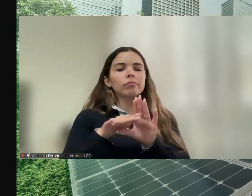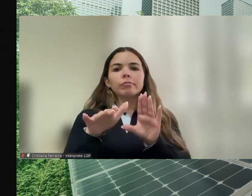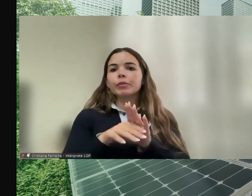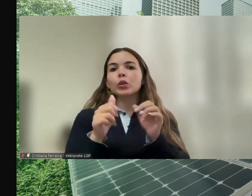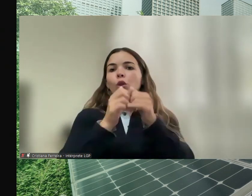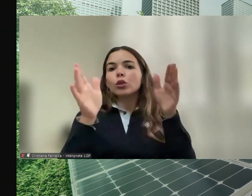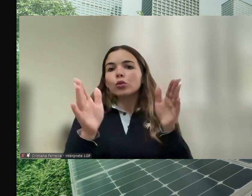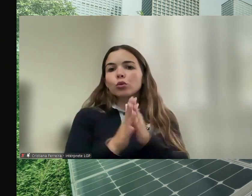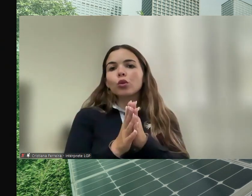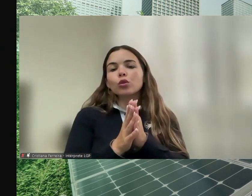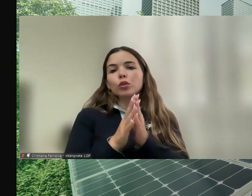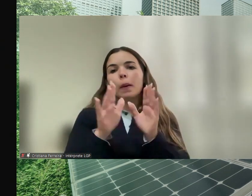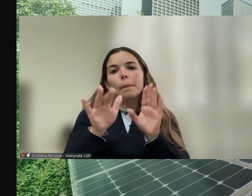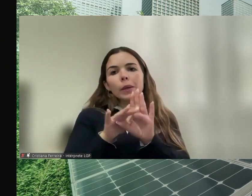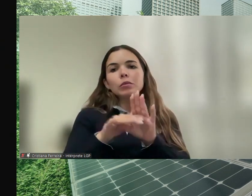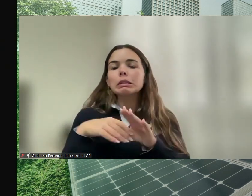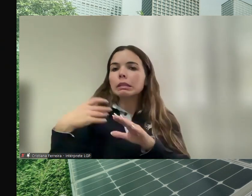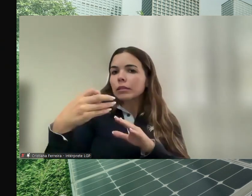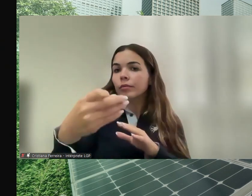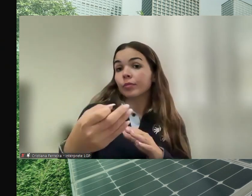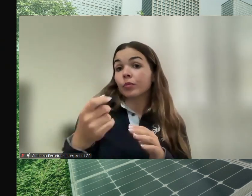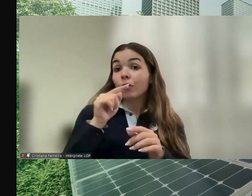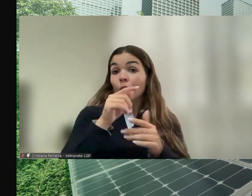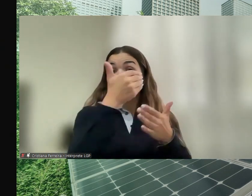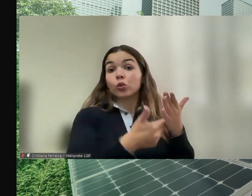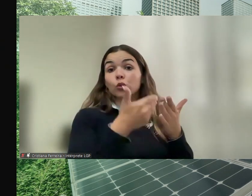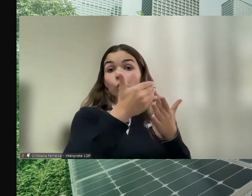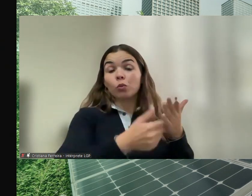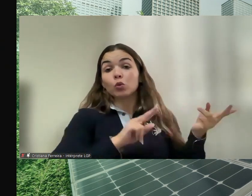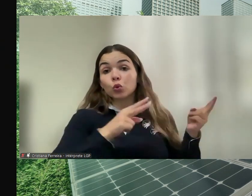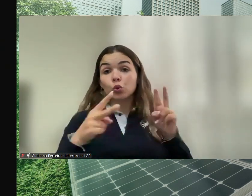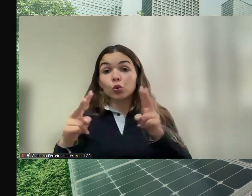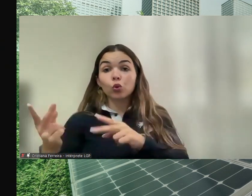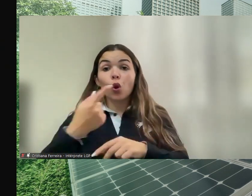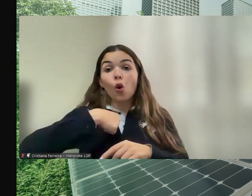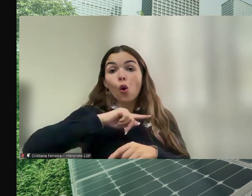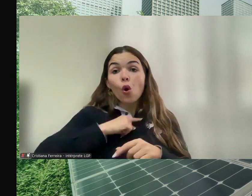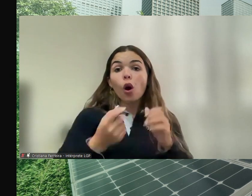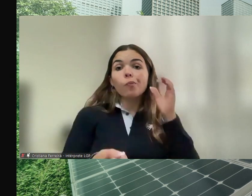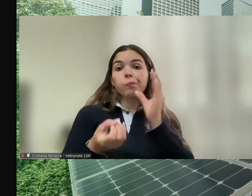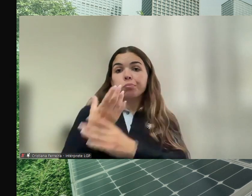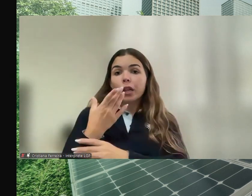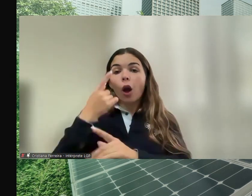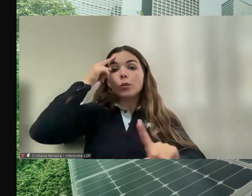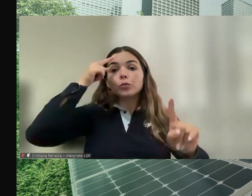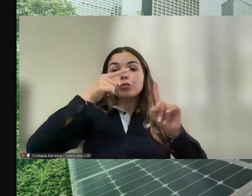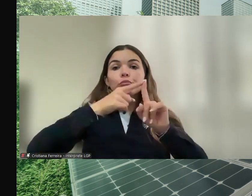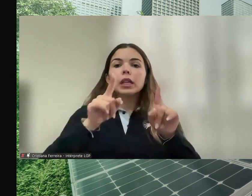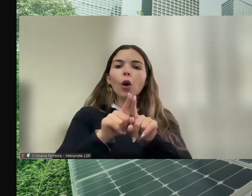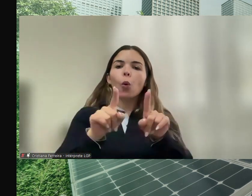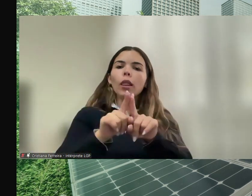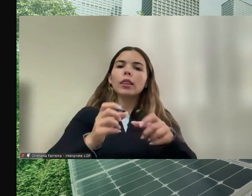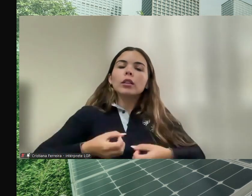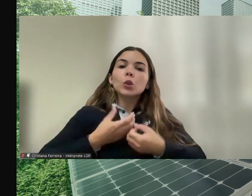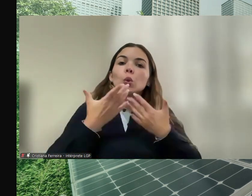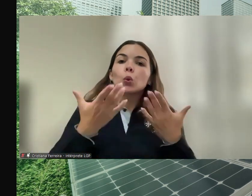têm participado, e estes documentos estratégicos que estamos a produzir, no fundo, estão a servir de inspiração para a